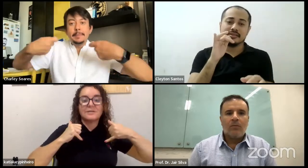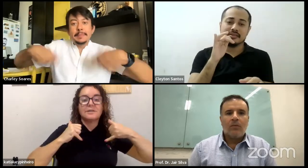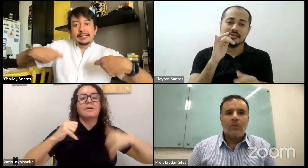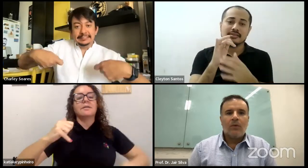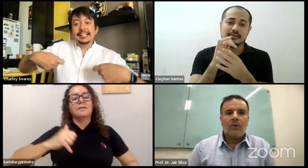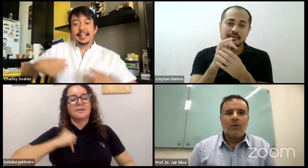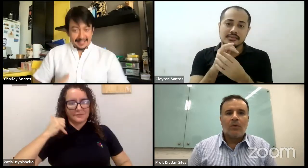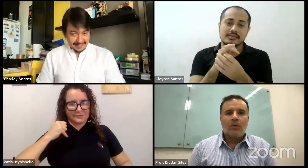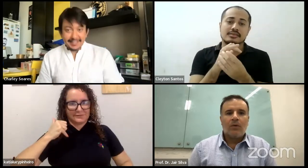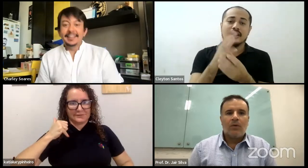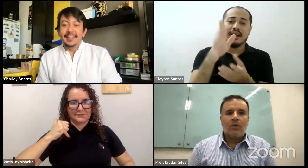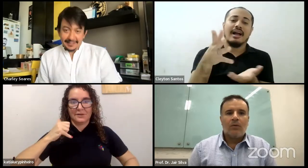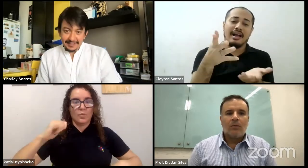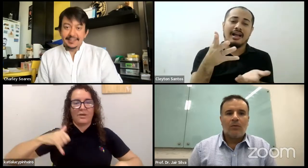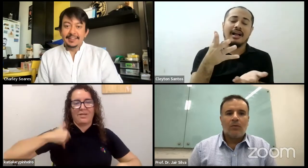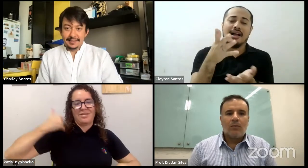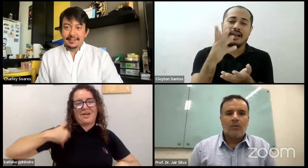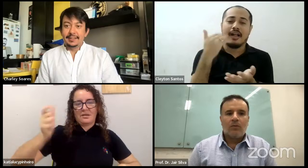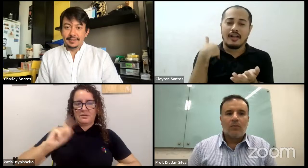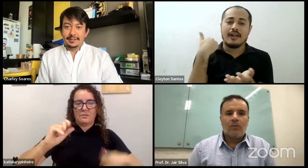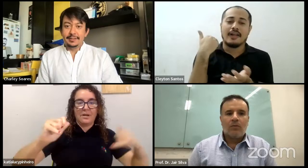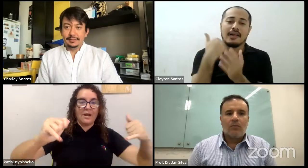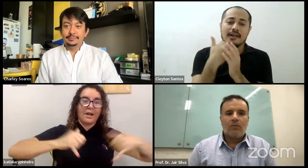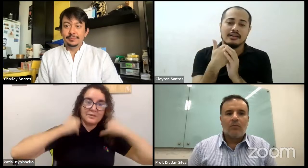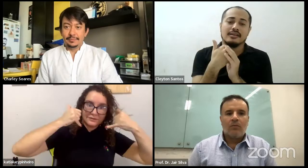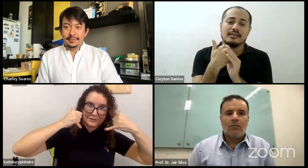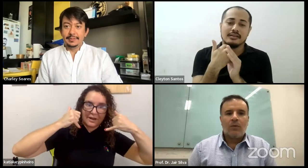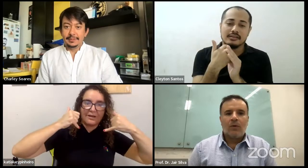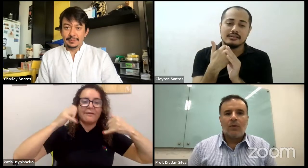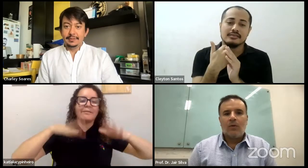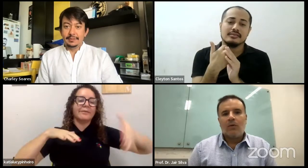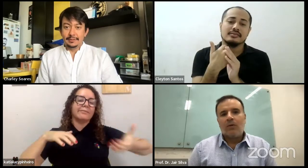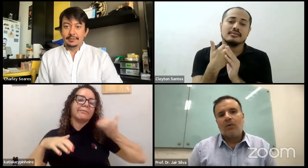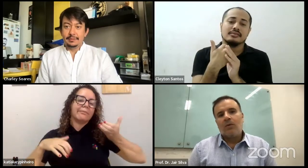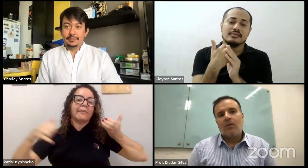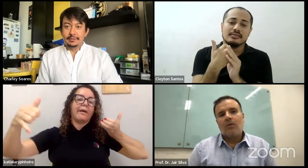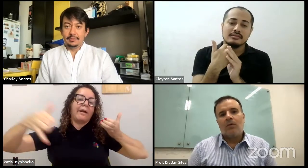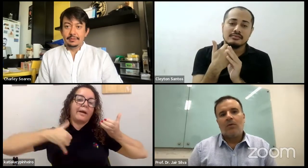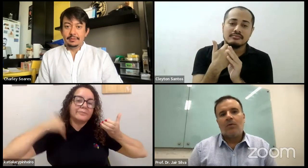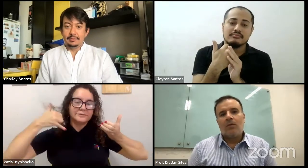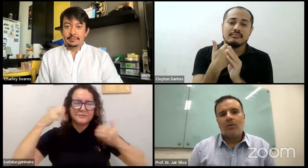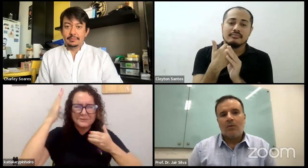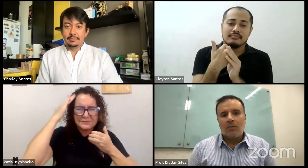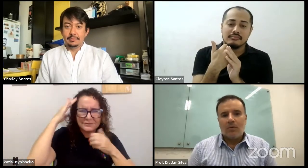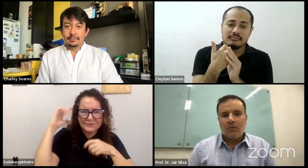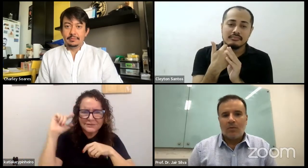aceitar. Aniversário é uma coisa, idade é outra.